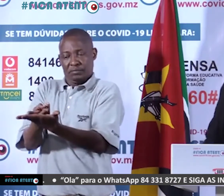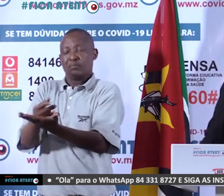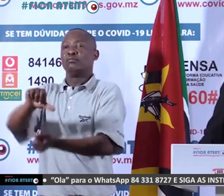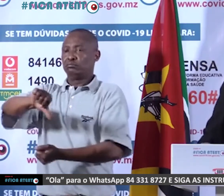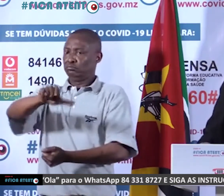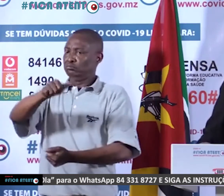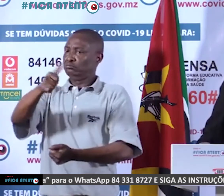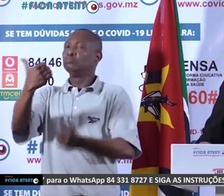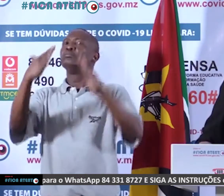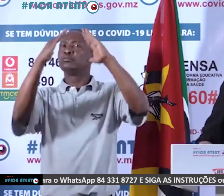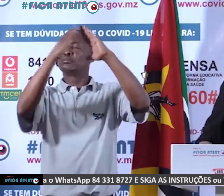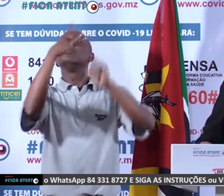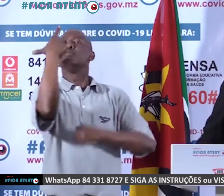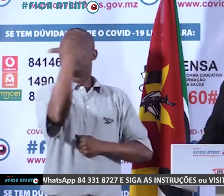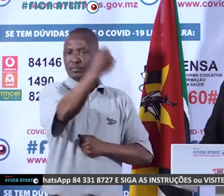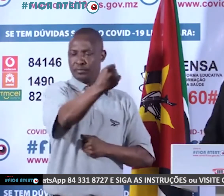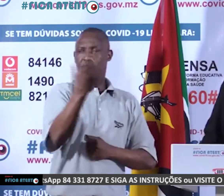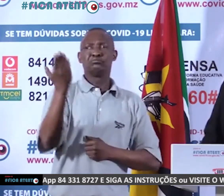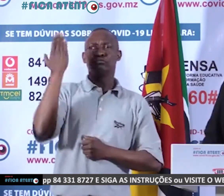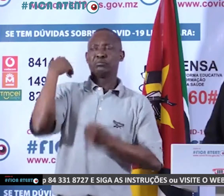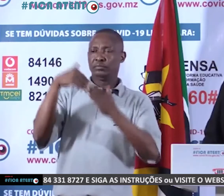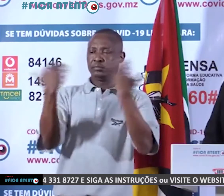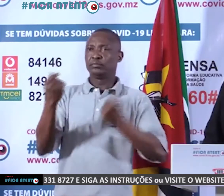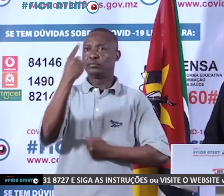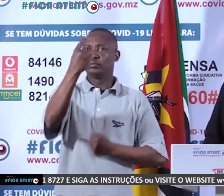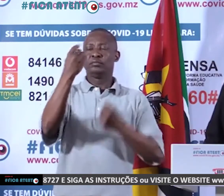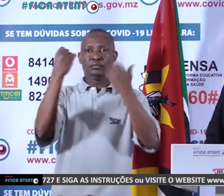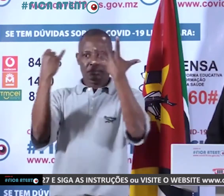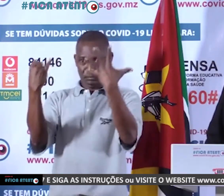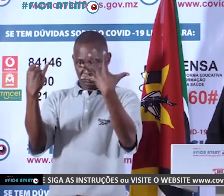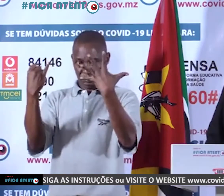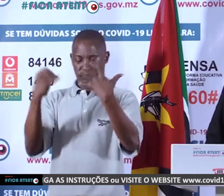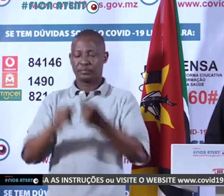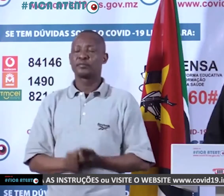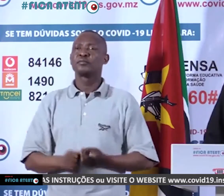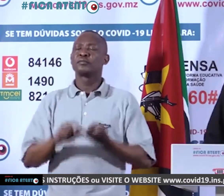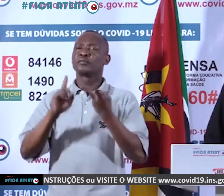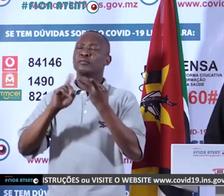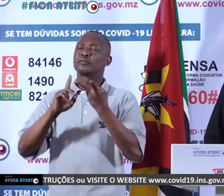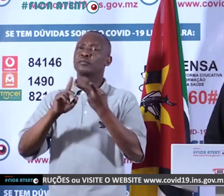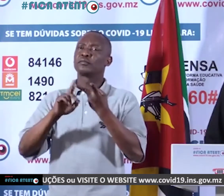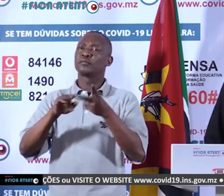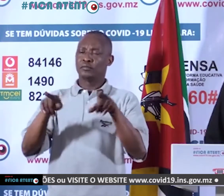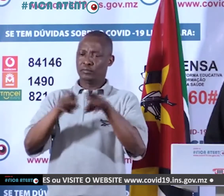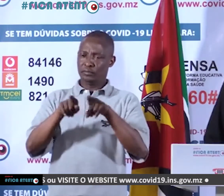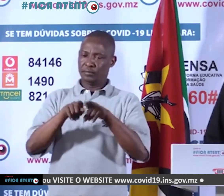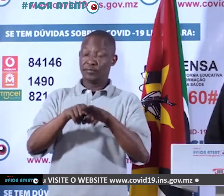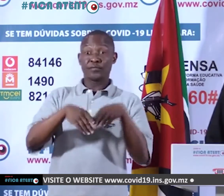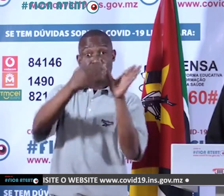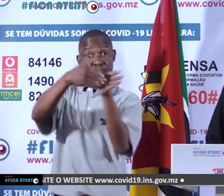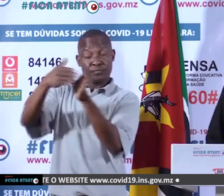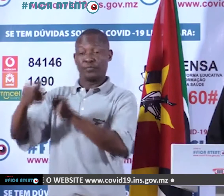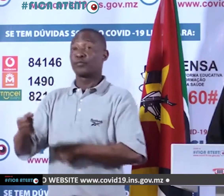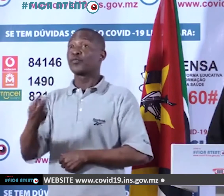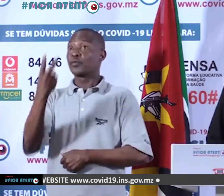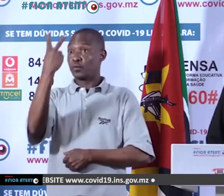2020. Gostaríamos também de informar que registramos mais 2 casos totalmente recuperados de